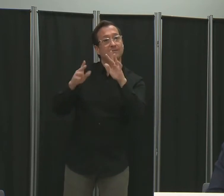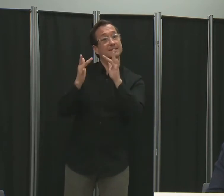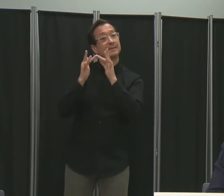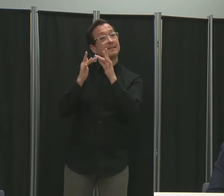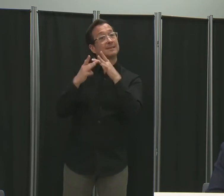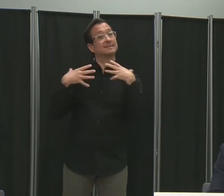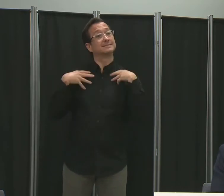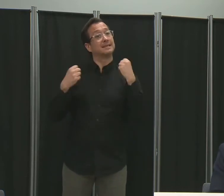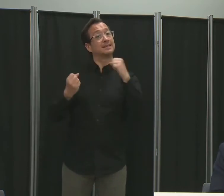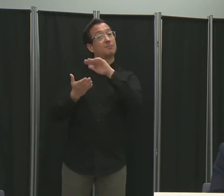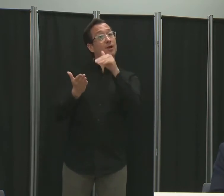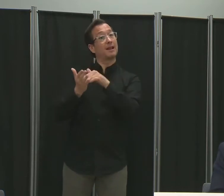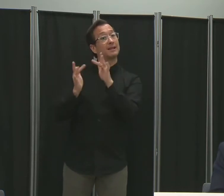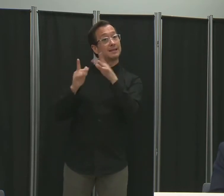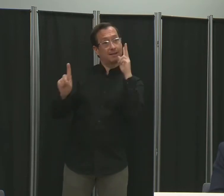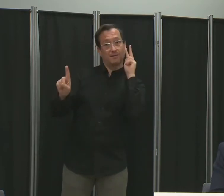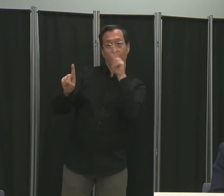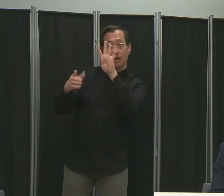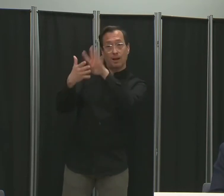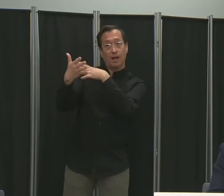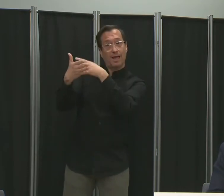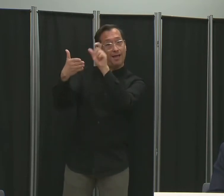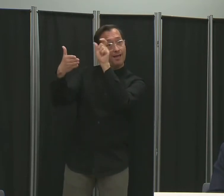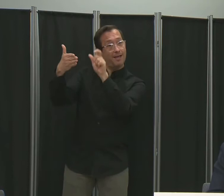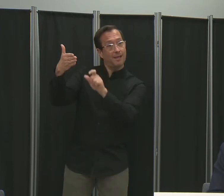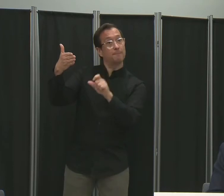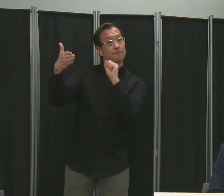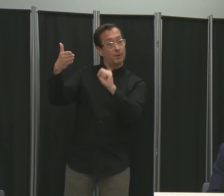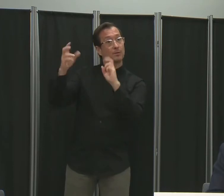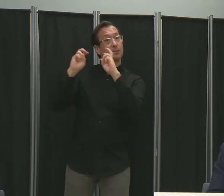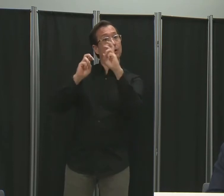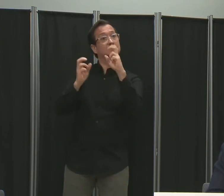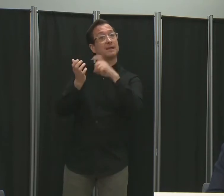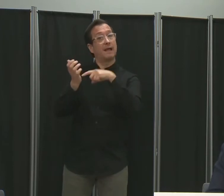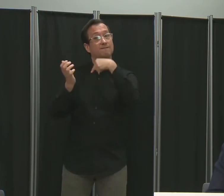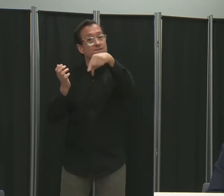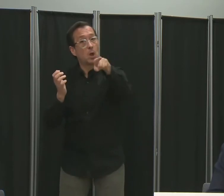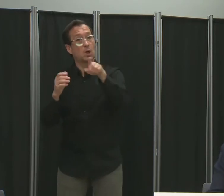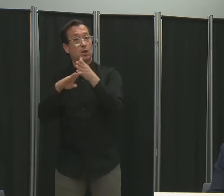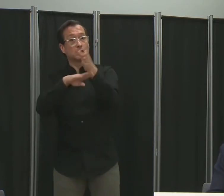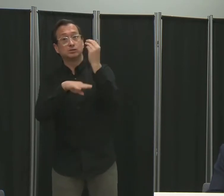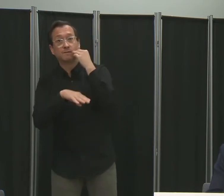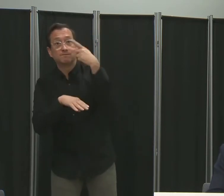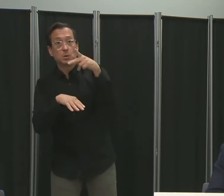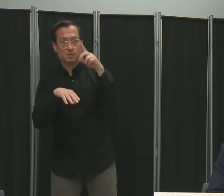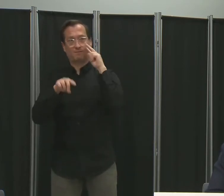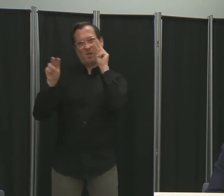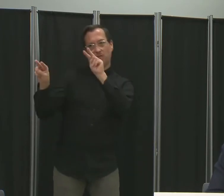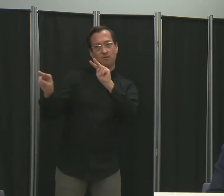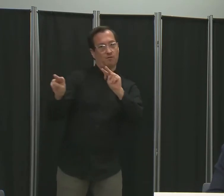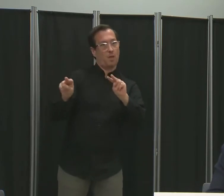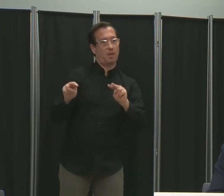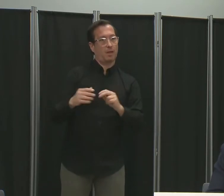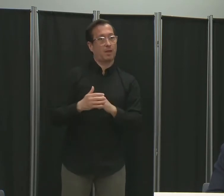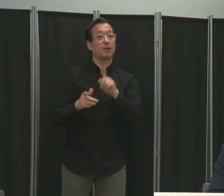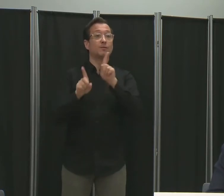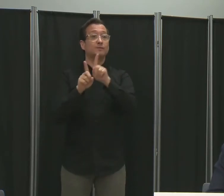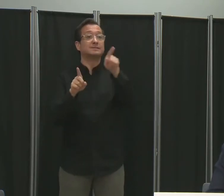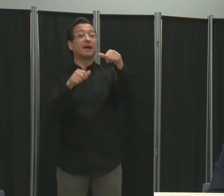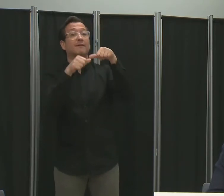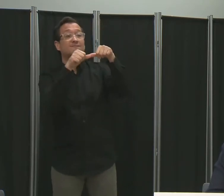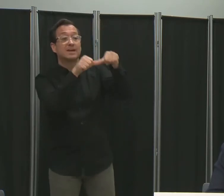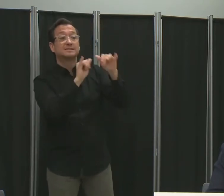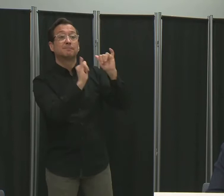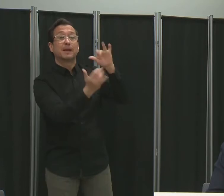quel quartier se trouvent ces unités évidemment les sites fixes aussi leurs heures d'ouverture et comment avoir un rendez vous où